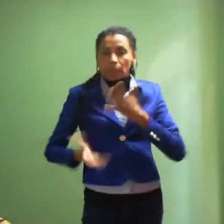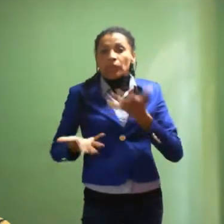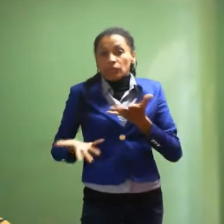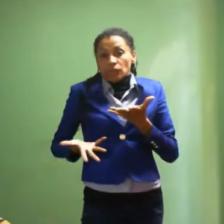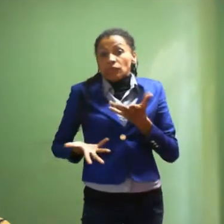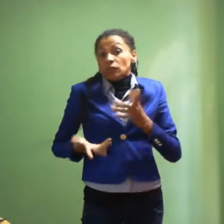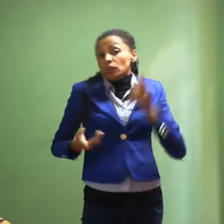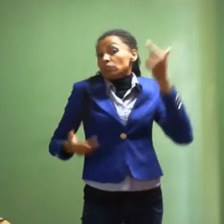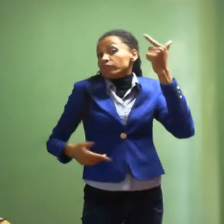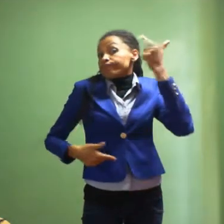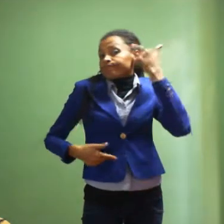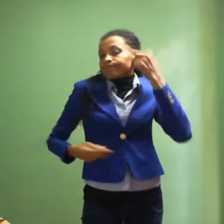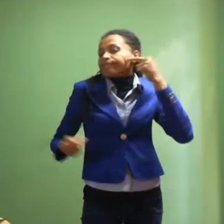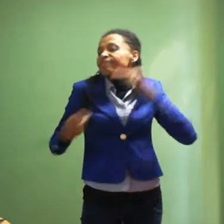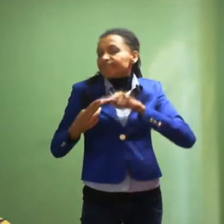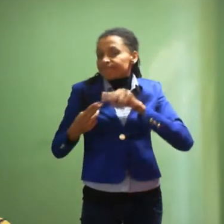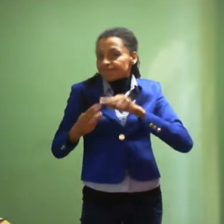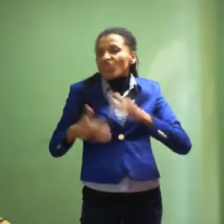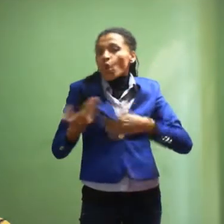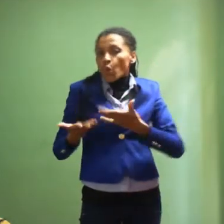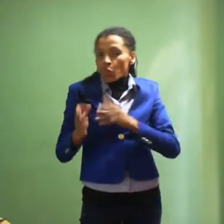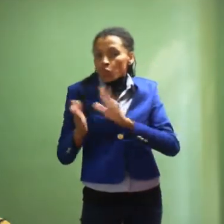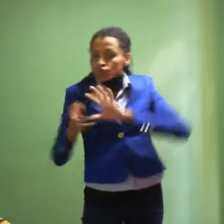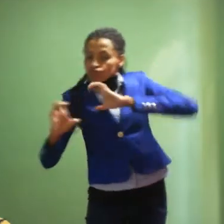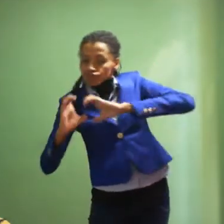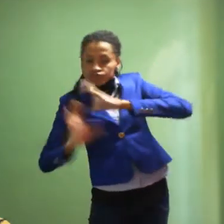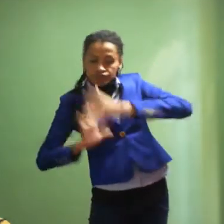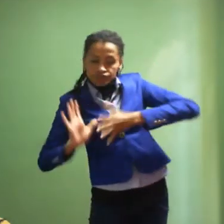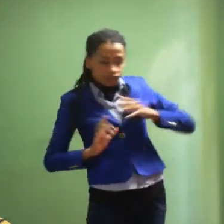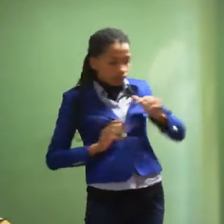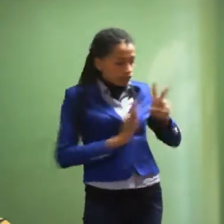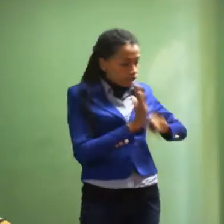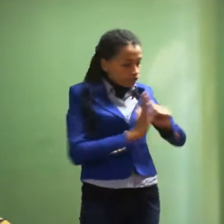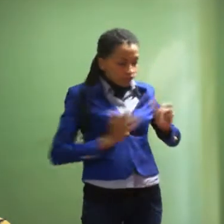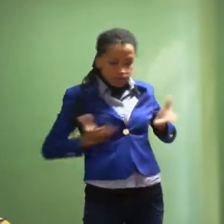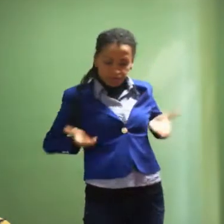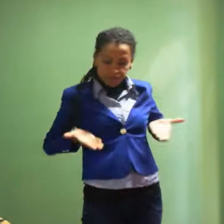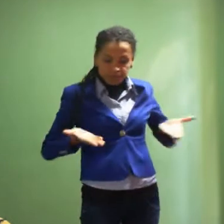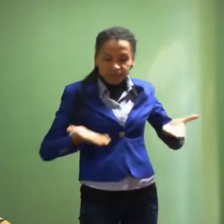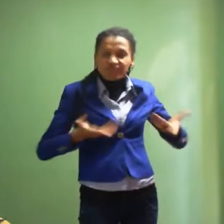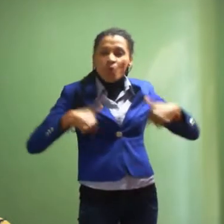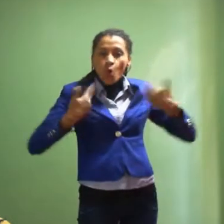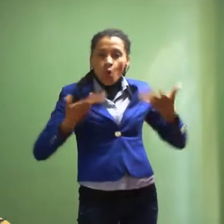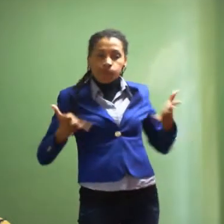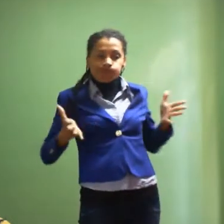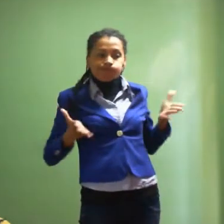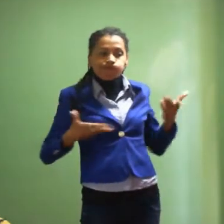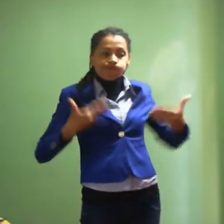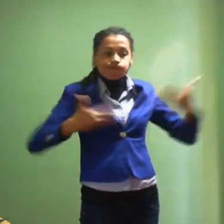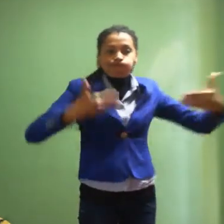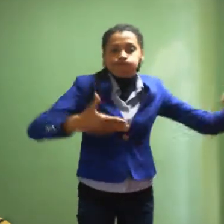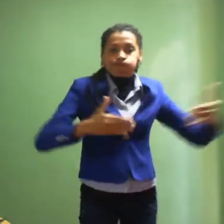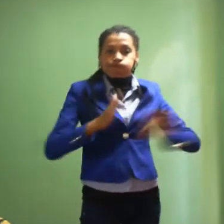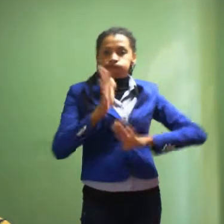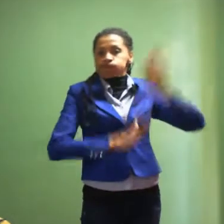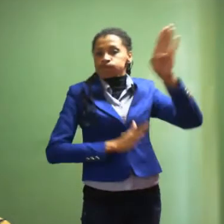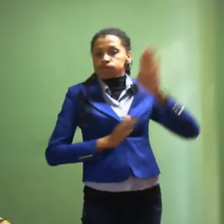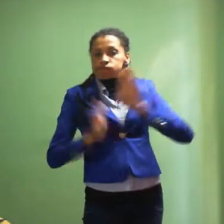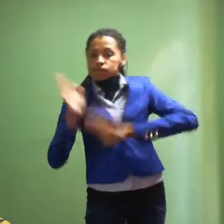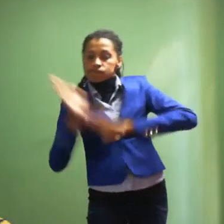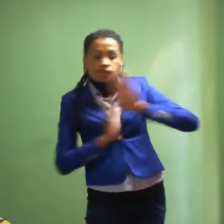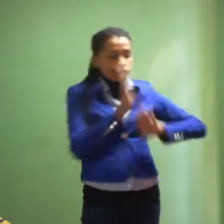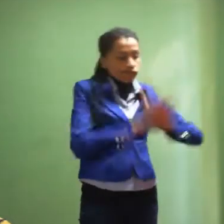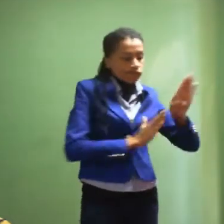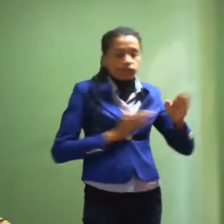empezar a hacerse ya la relación con la lengua escrita, con el acercamiento, y va a ser un